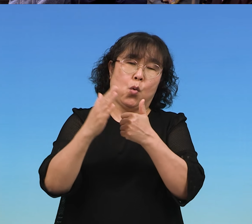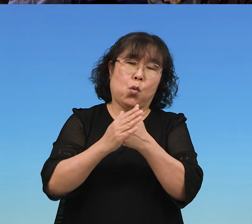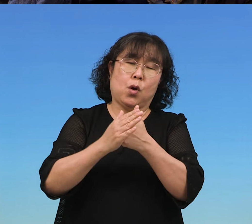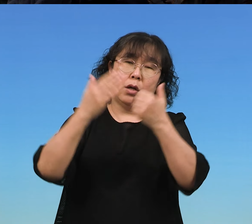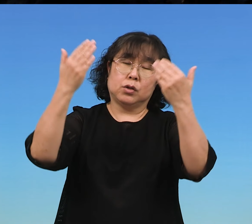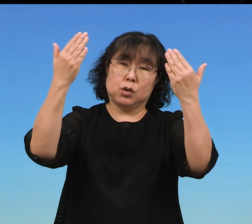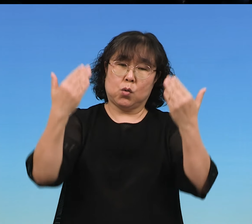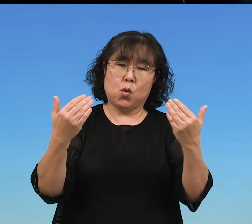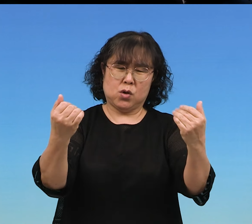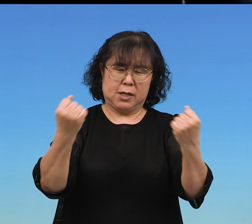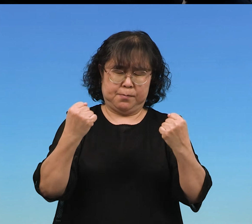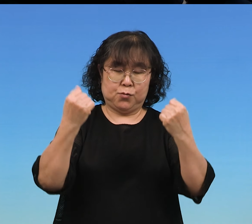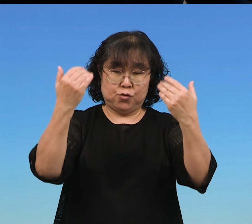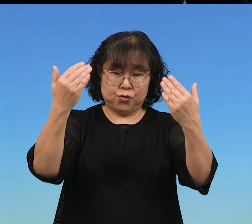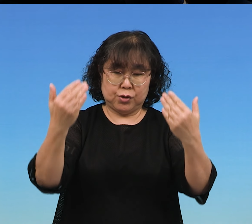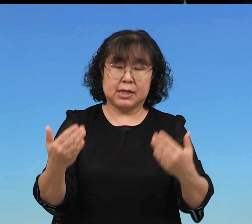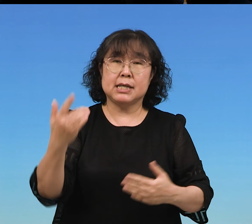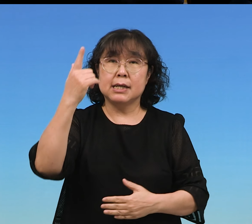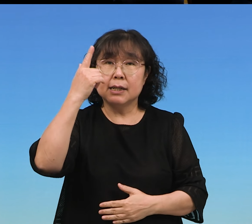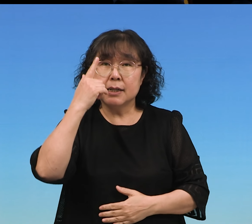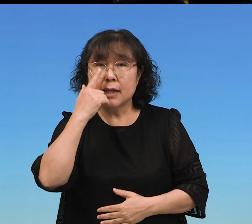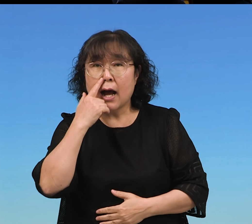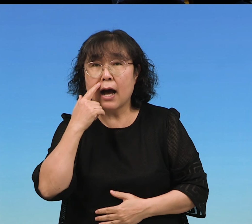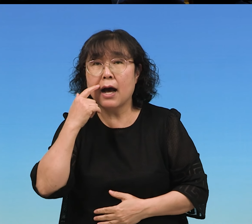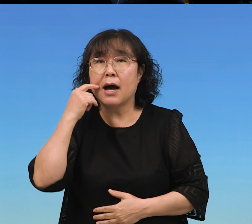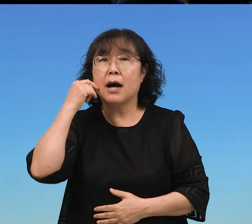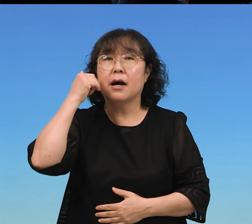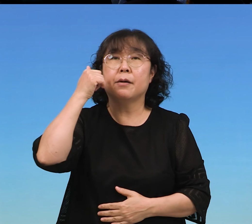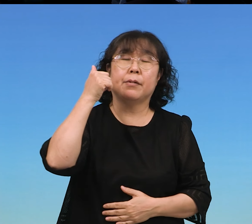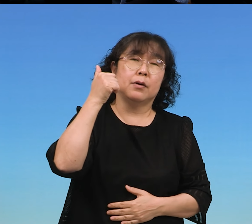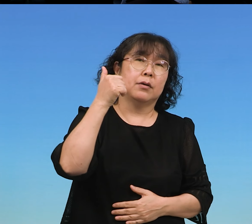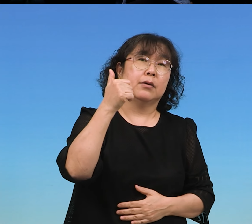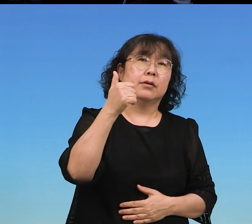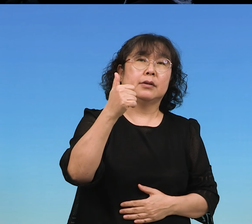나를 도우시고 힘주시는 아버지,